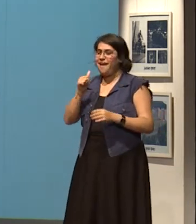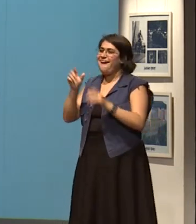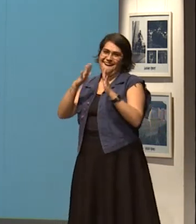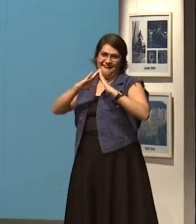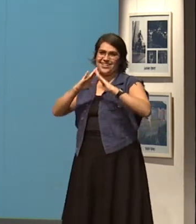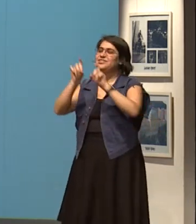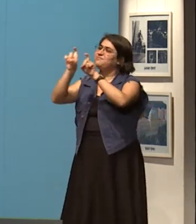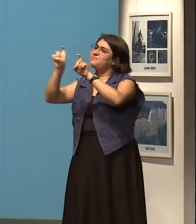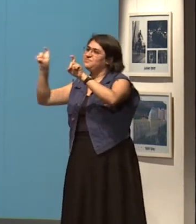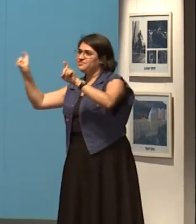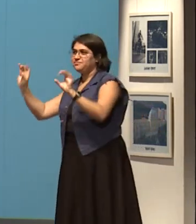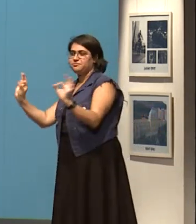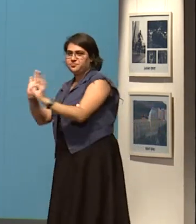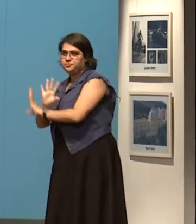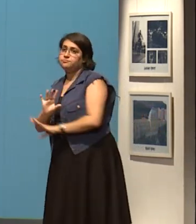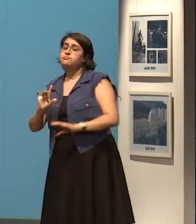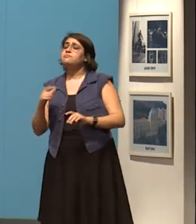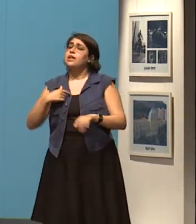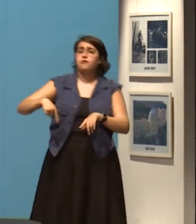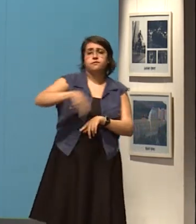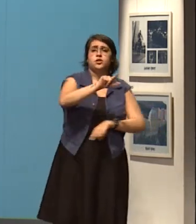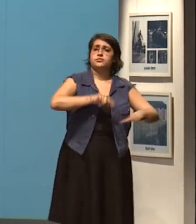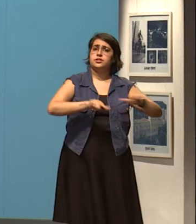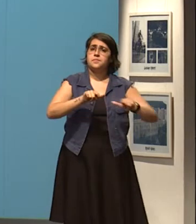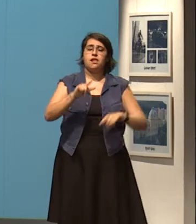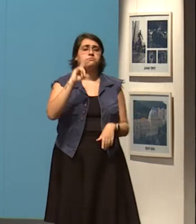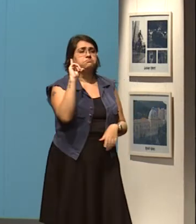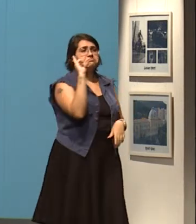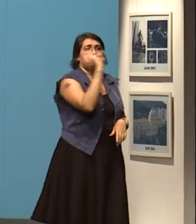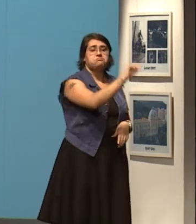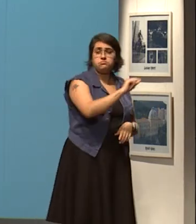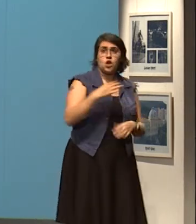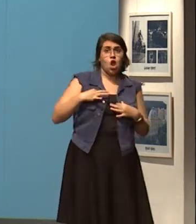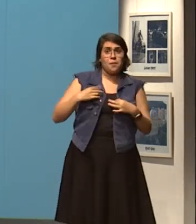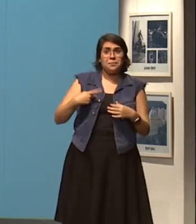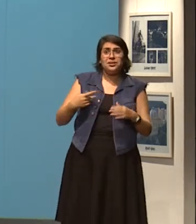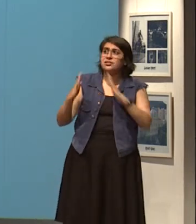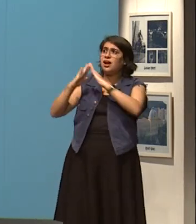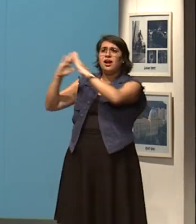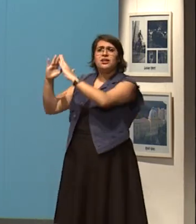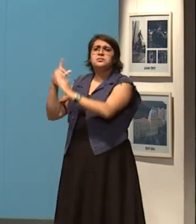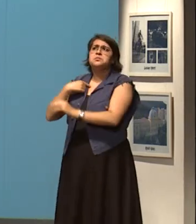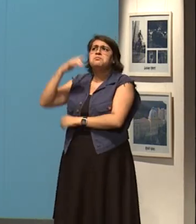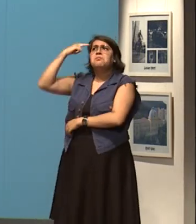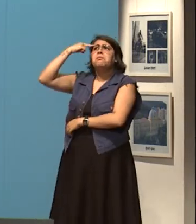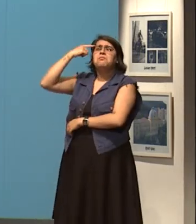exemplo, a mulher tem o seu armário e tem as suas roupas, e quando ela vai trabalhar,